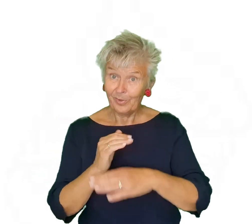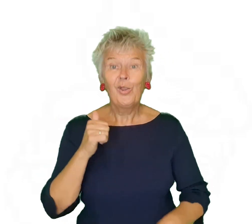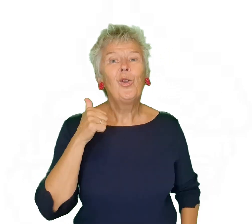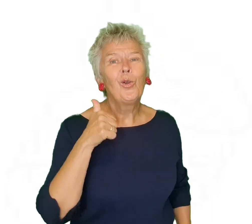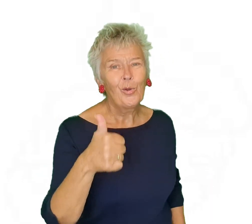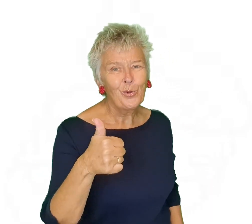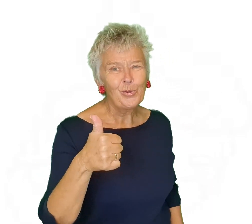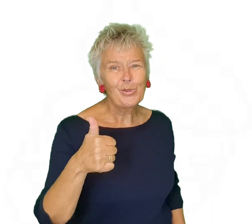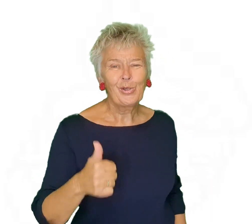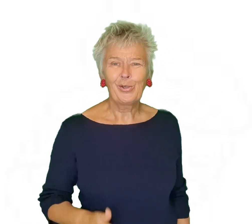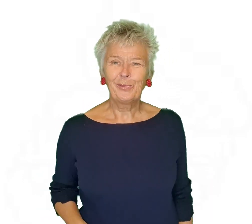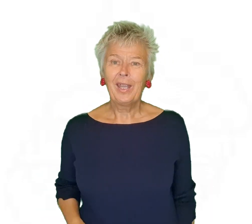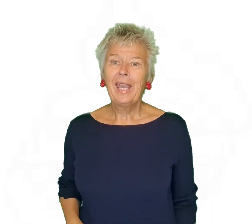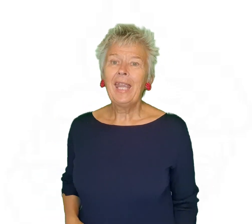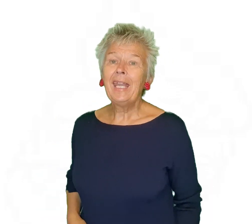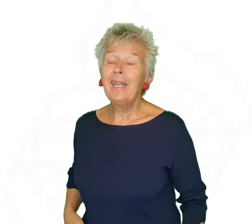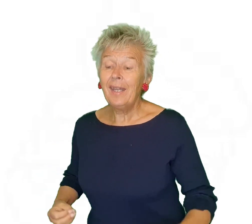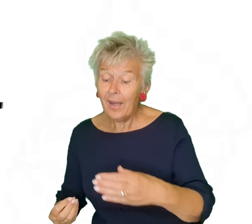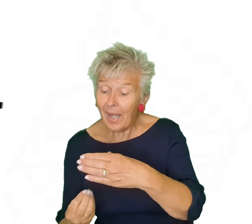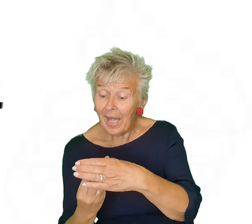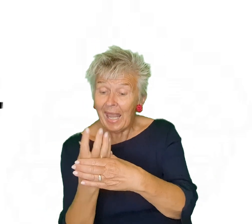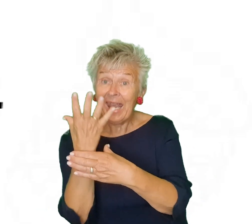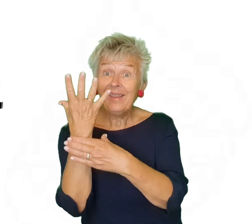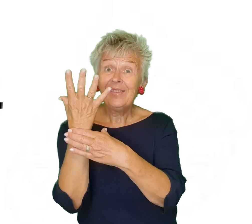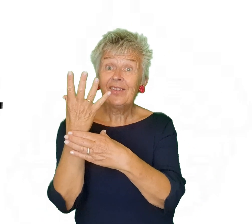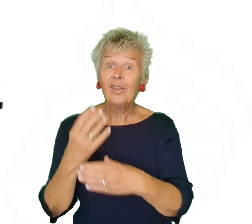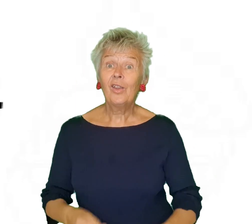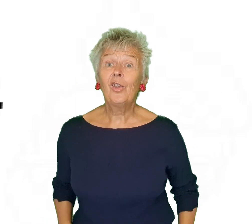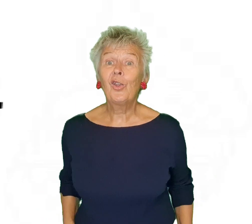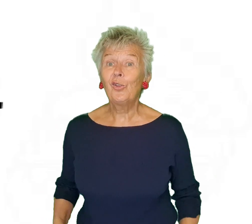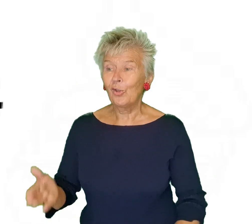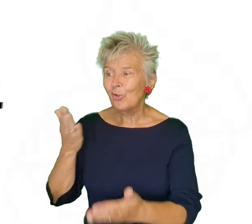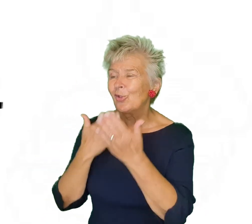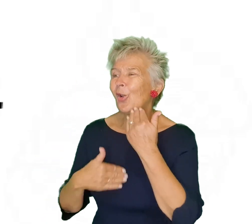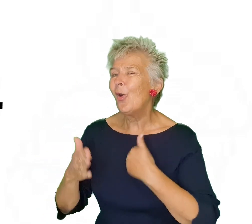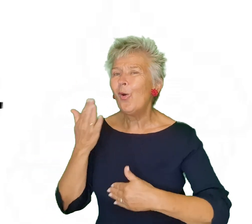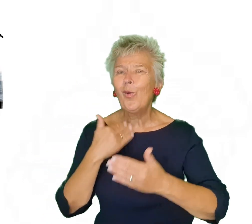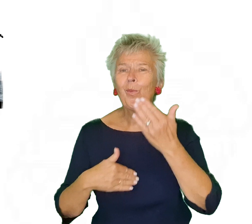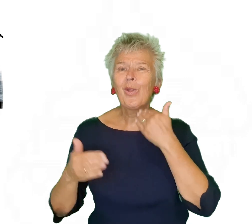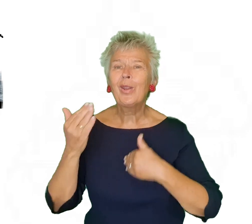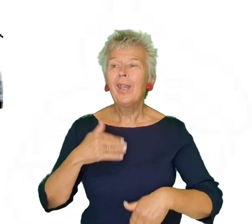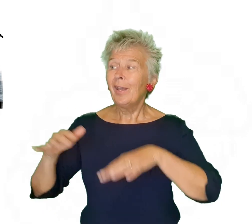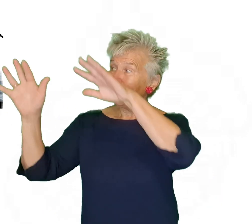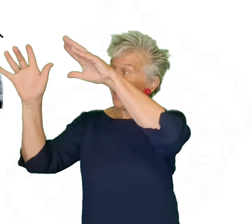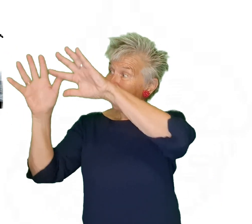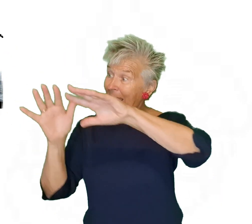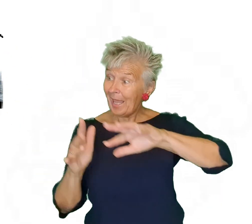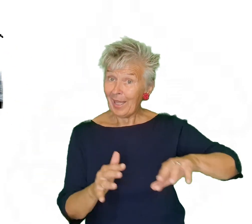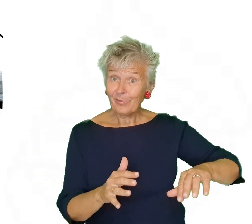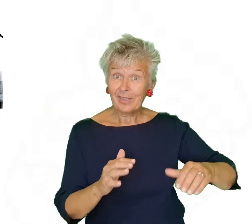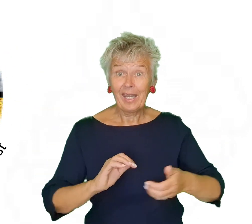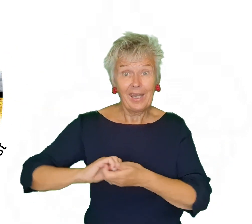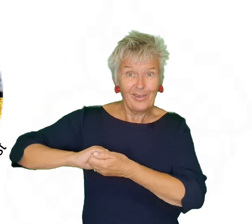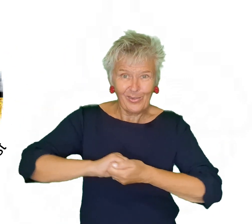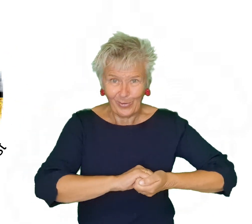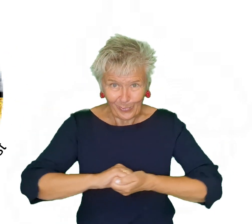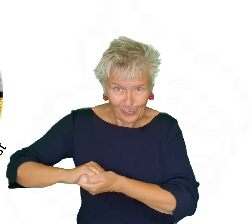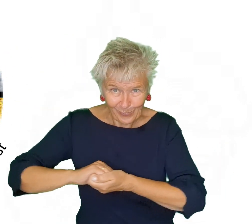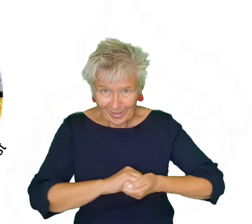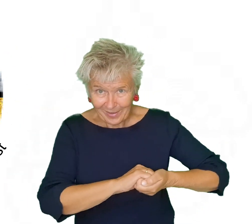seizoen Goed zo in de lente De Zomer De Herfst En De